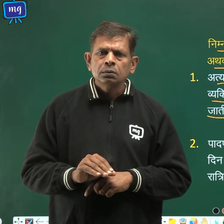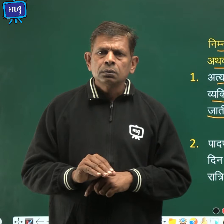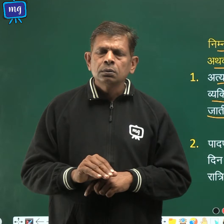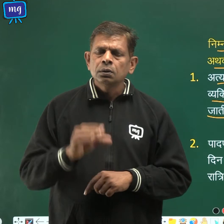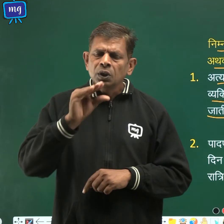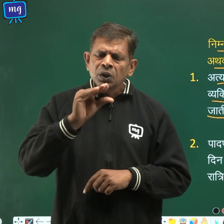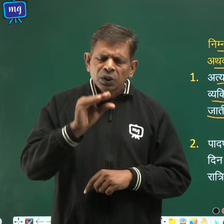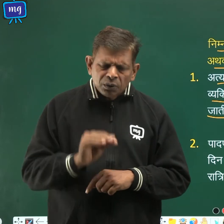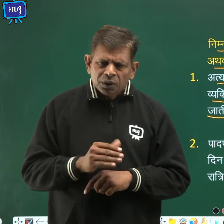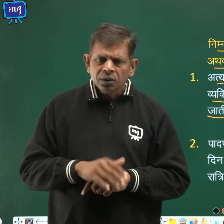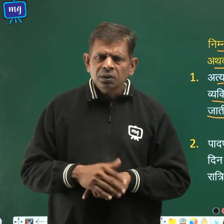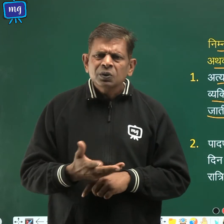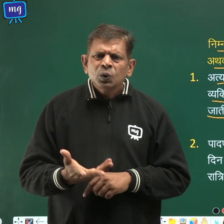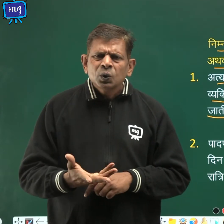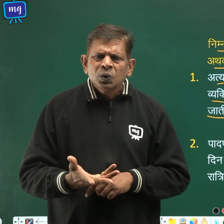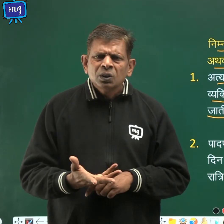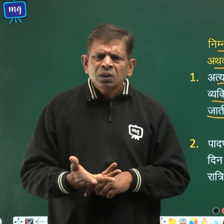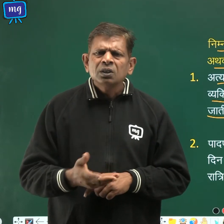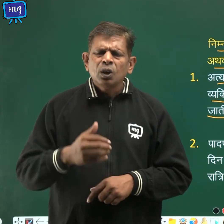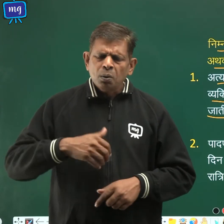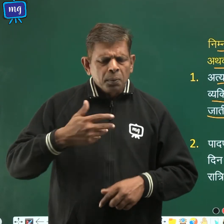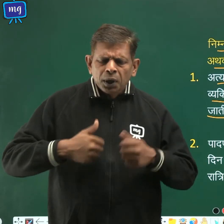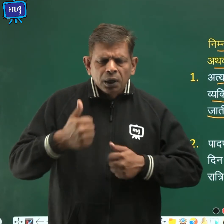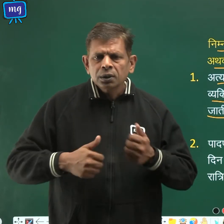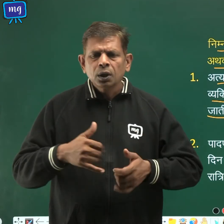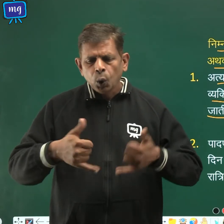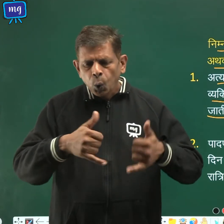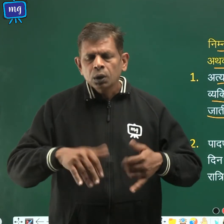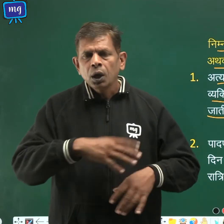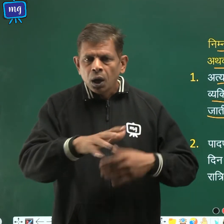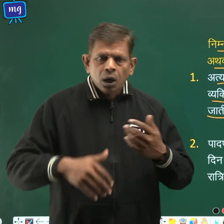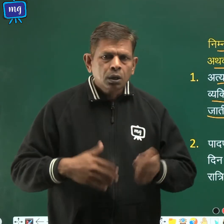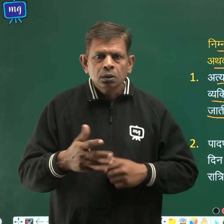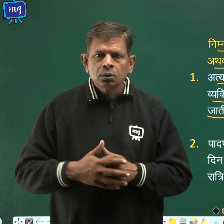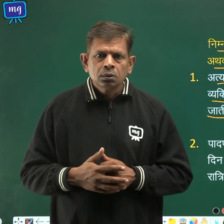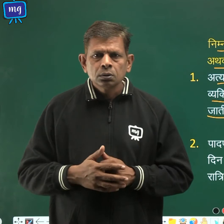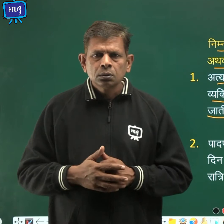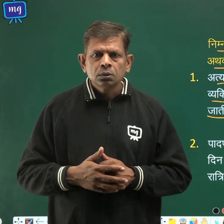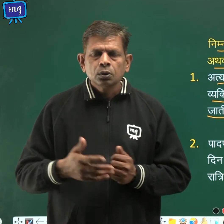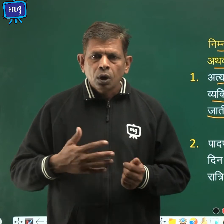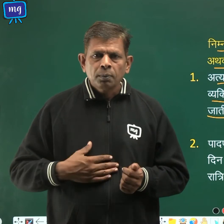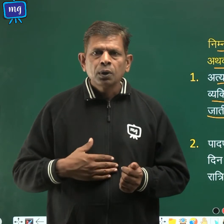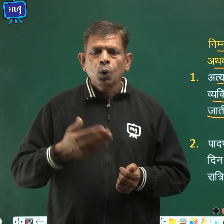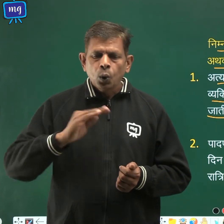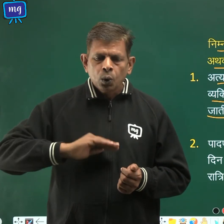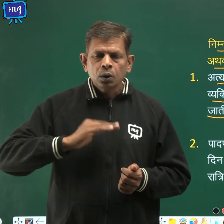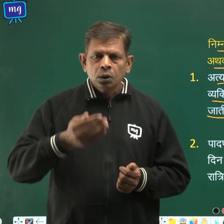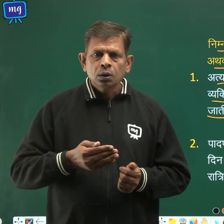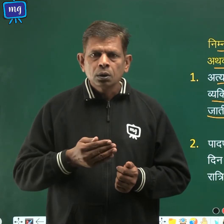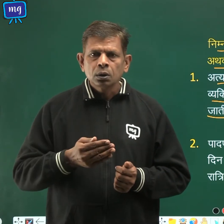क्या धीमी होती है बच्चों? जब हम खेलते हैं, व्यायाम करते हैं, तो हमारी श्वसन